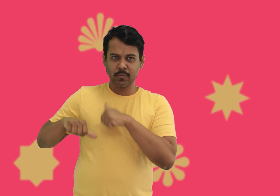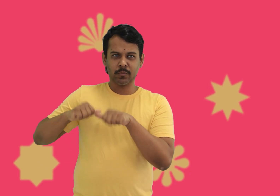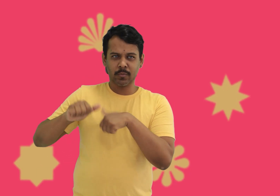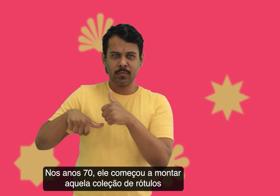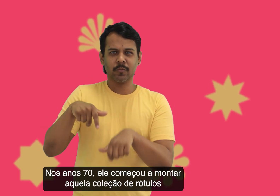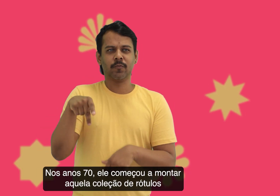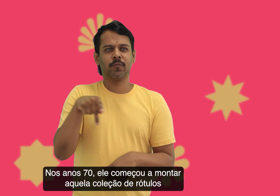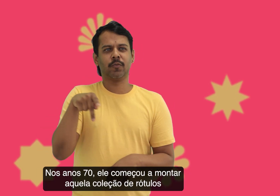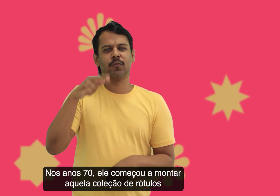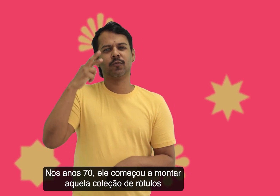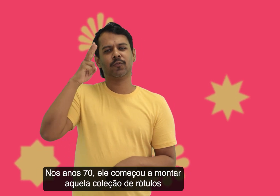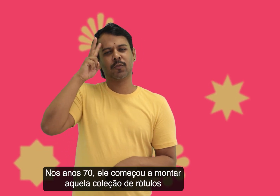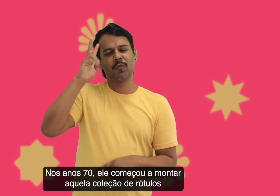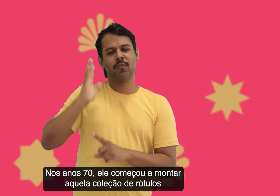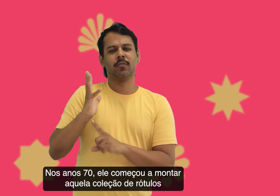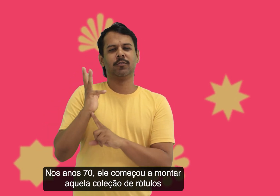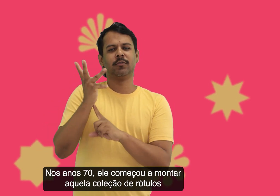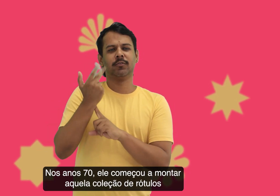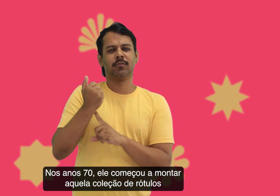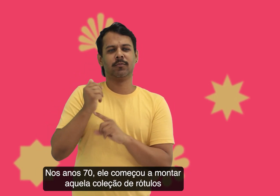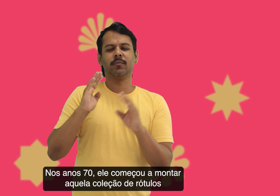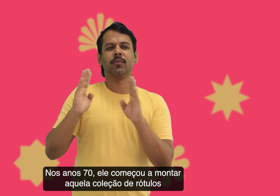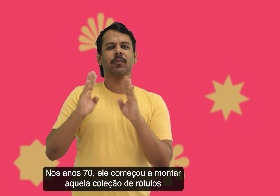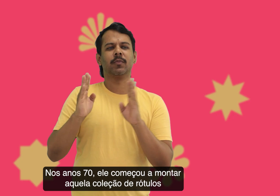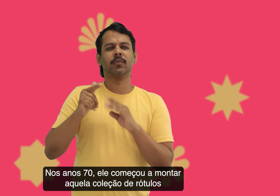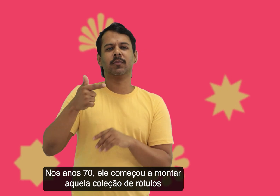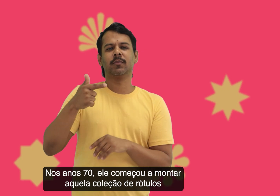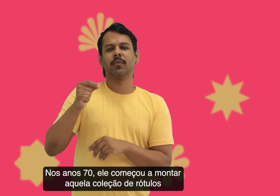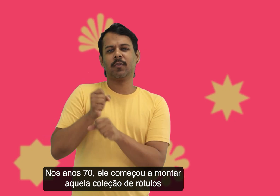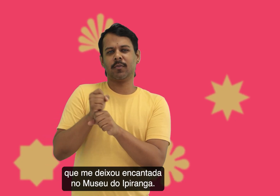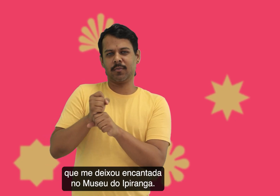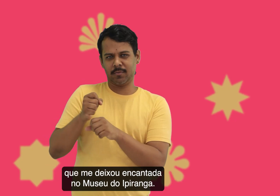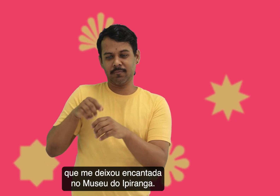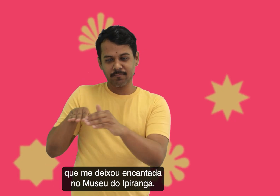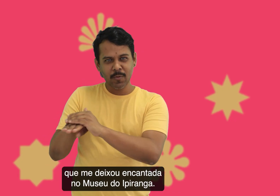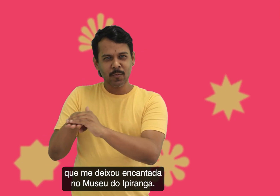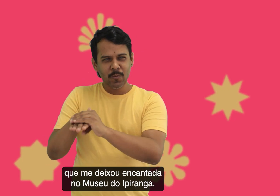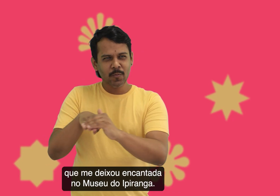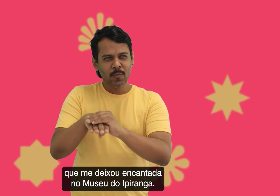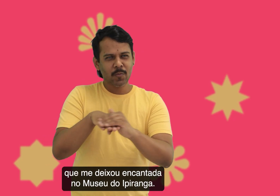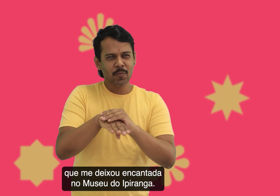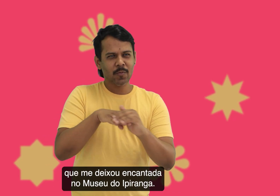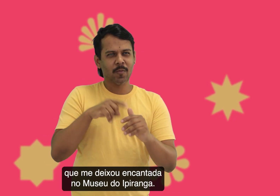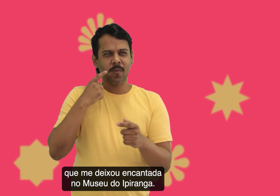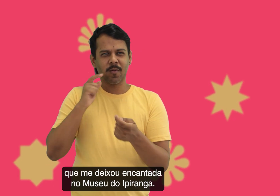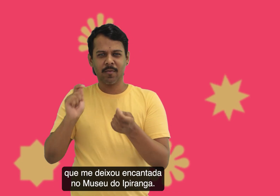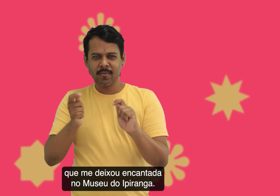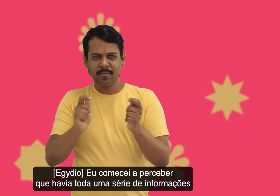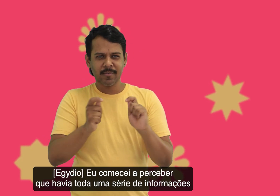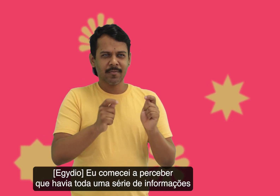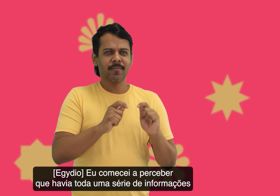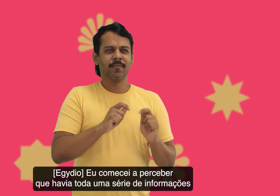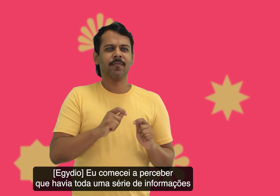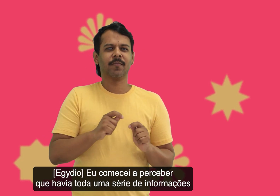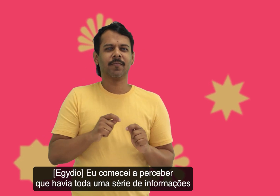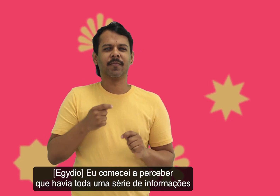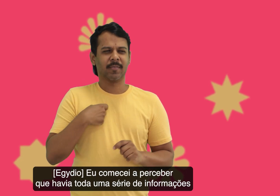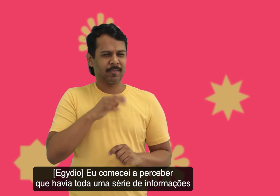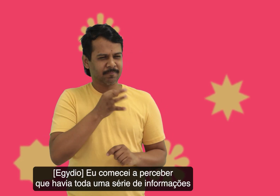Arte. Nos anos 70, ele começou a montar aquela coleção de rótulos que me deixou encantada no Museu do Ipiranga. Eu comecei a perceber